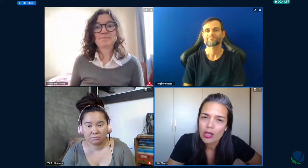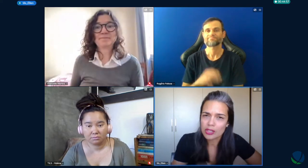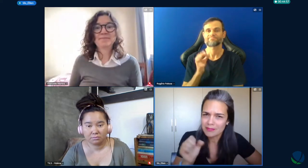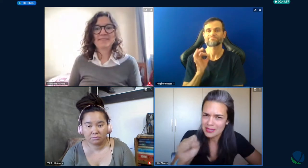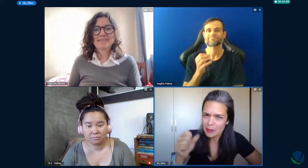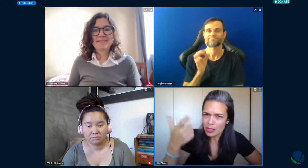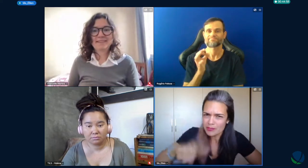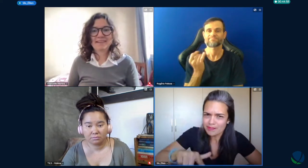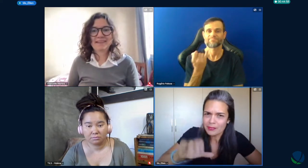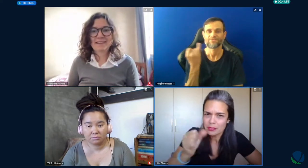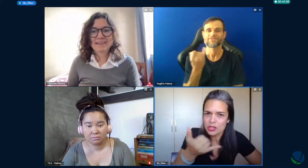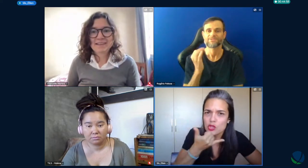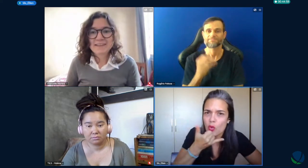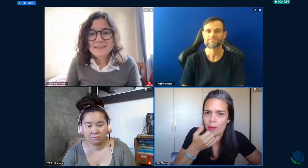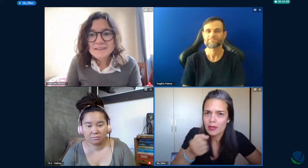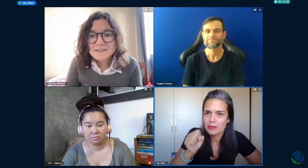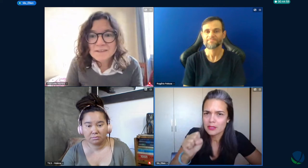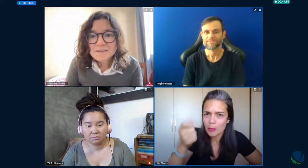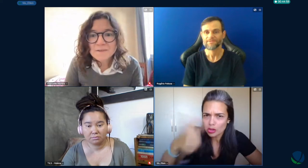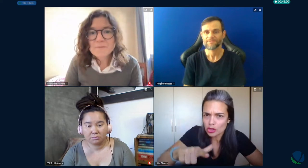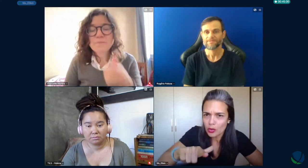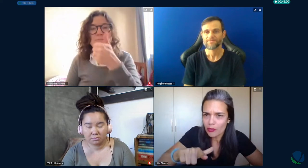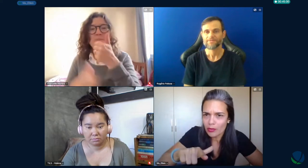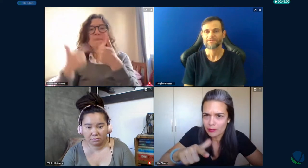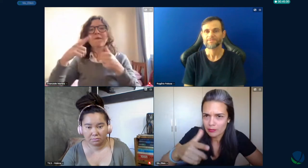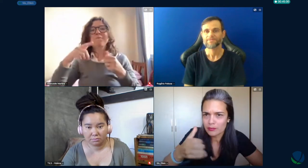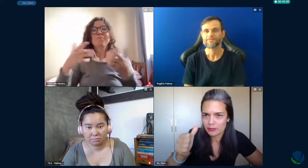Como que hoje... Você pode...